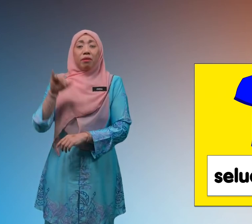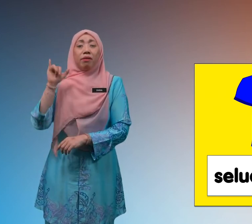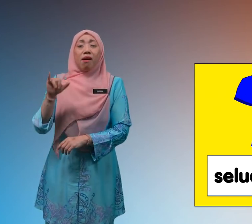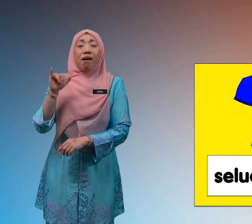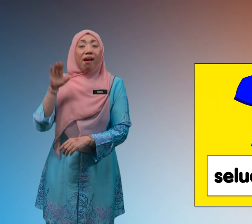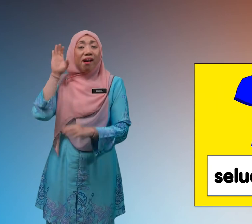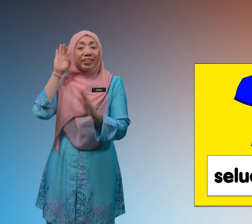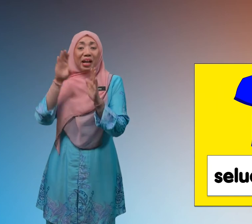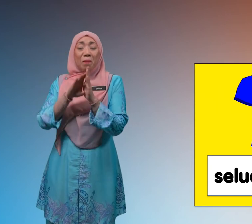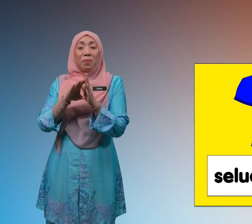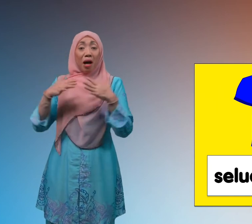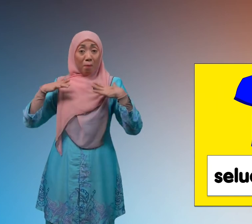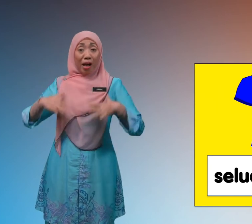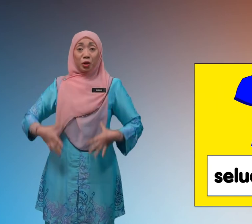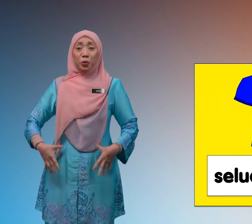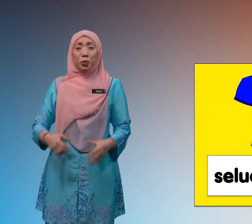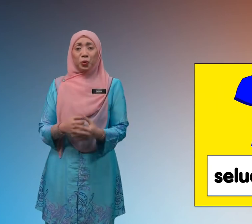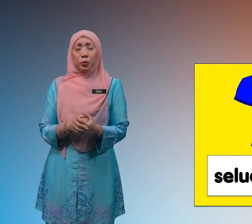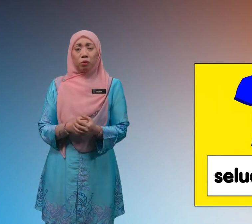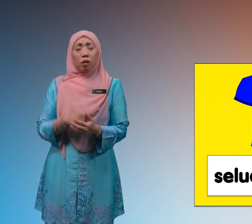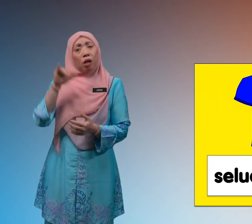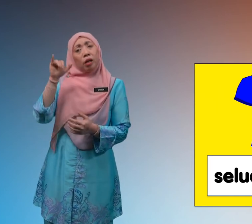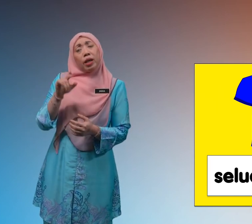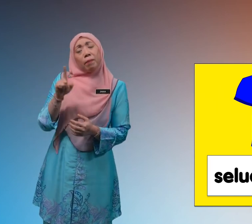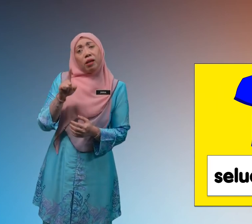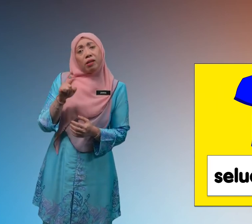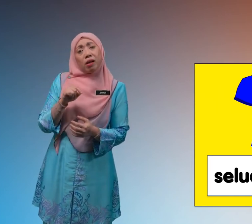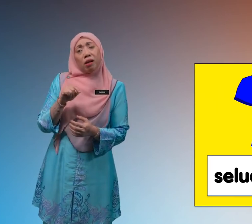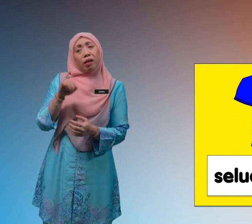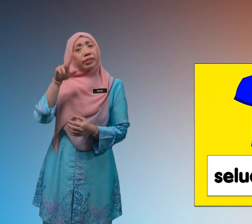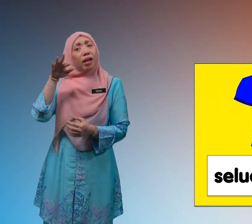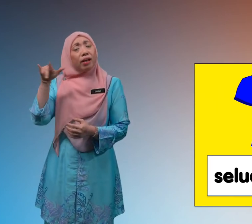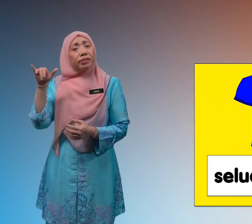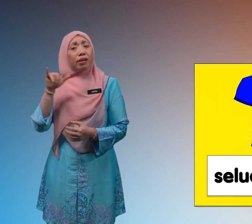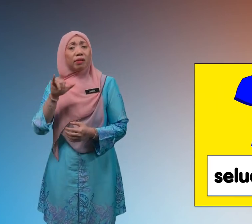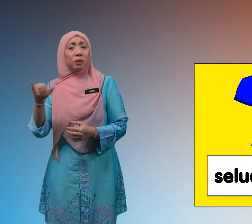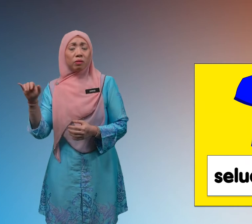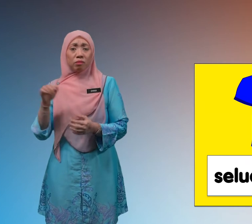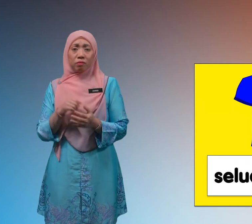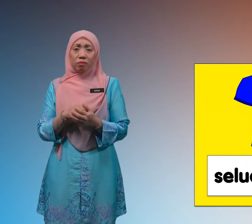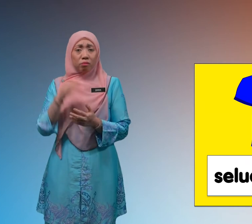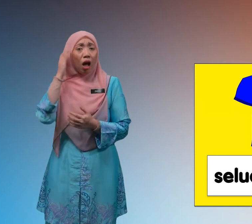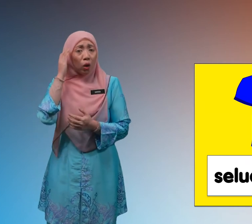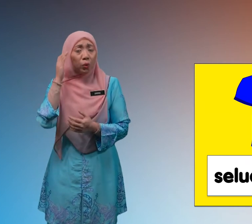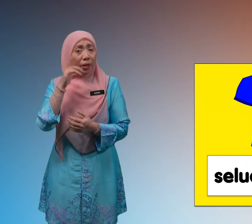Ya, gambar baju. Yang mana ejaannya? Tahu eja.